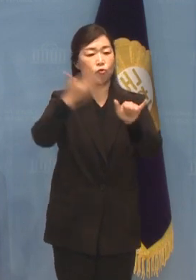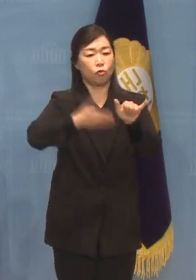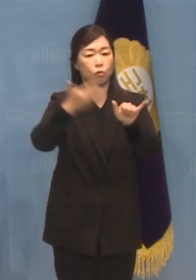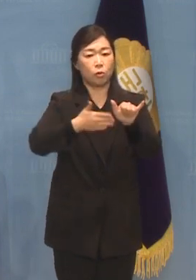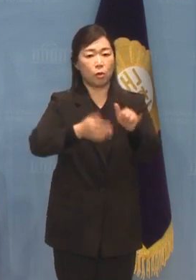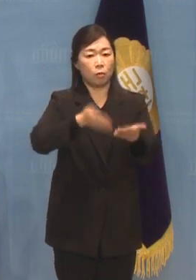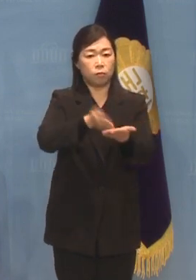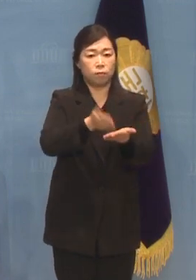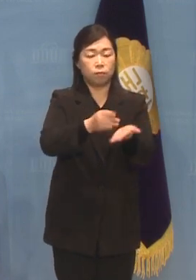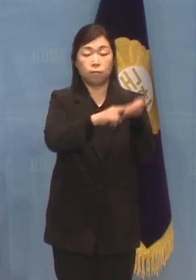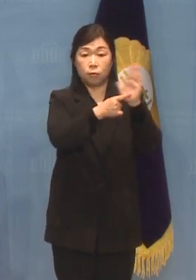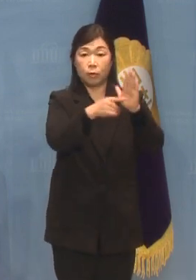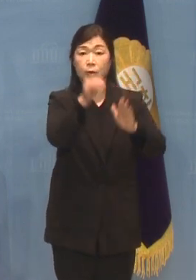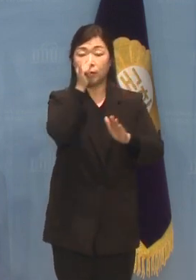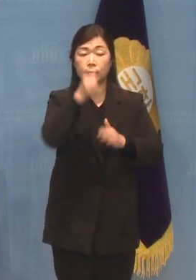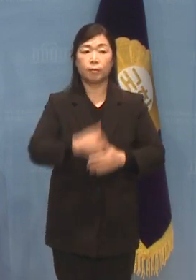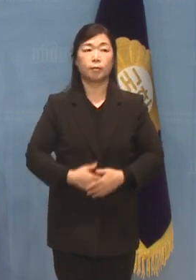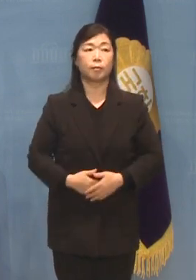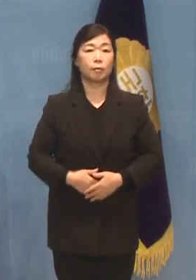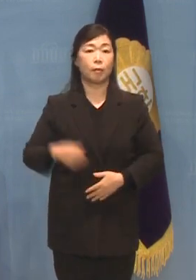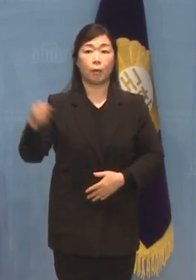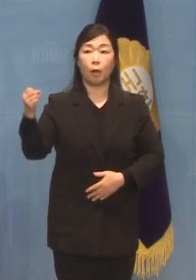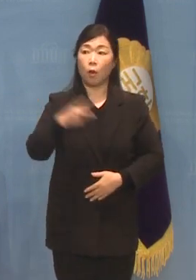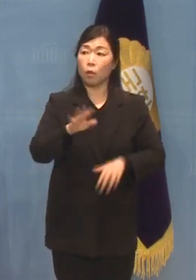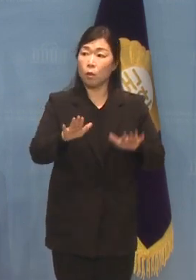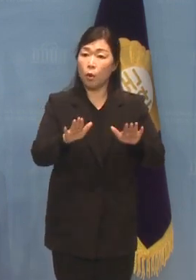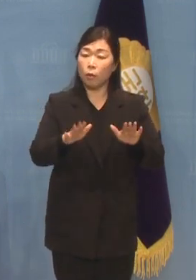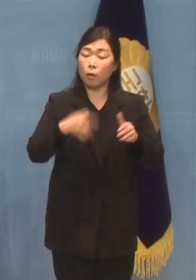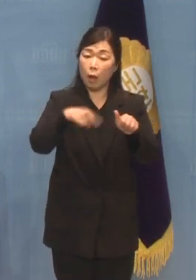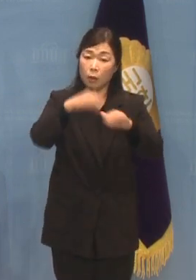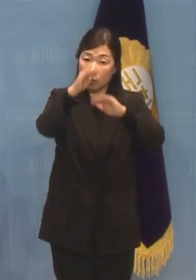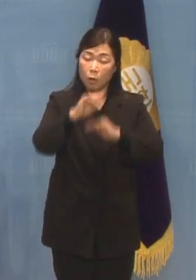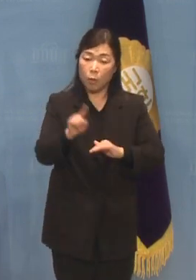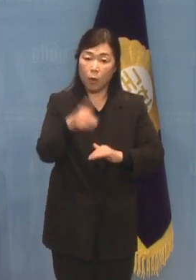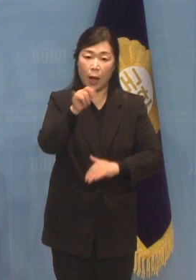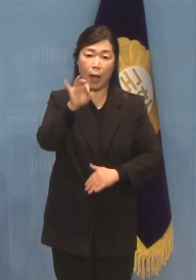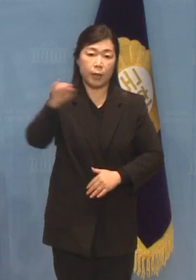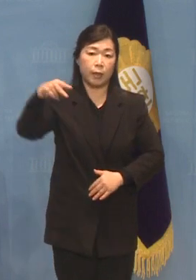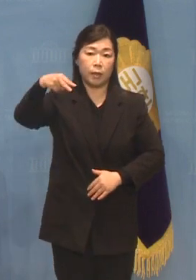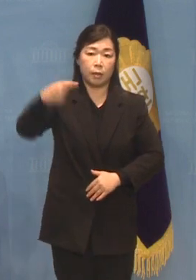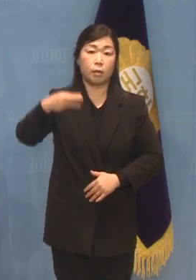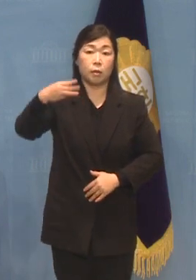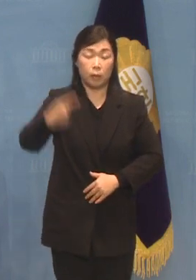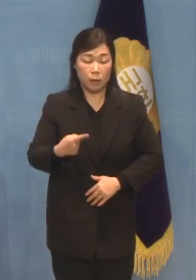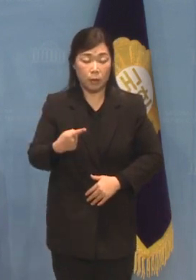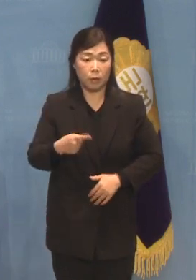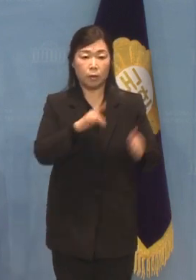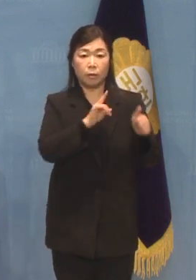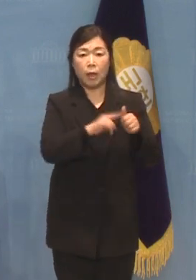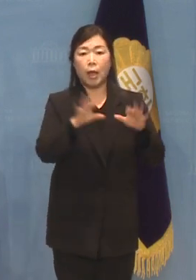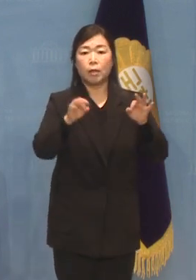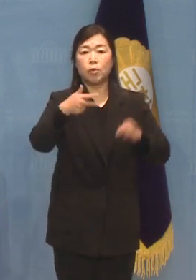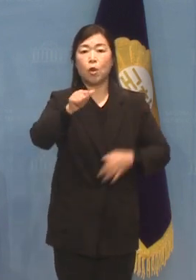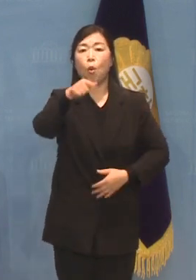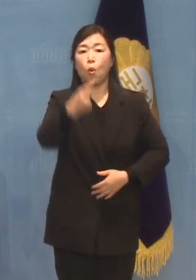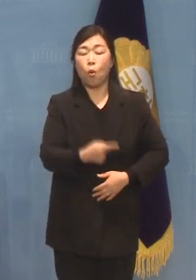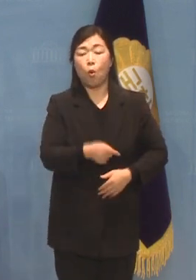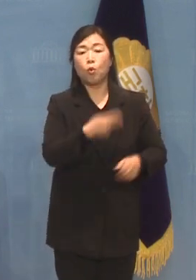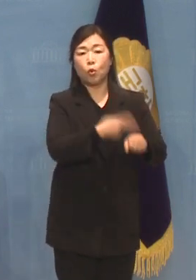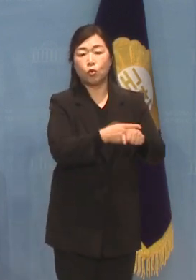채널로 생중계됩니다. 이번 강의는 카이스트 김정호 교수가 반도체